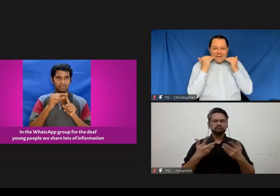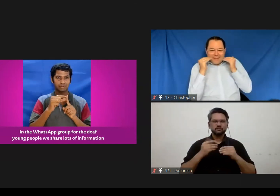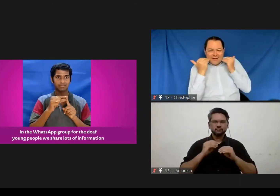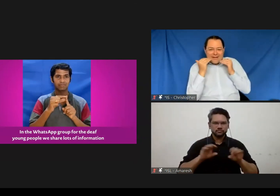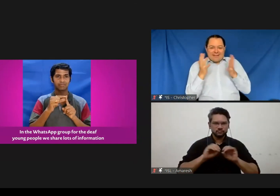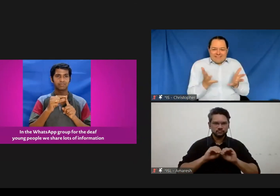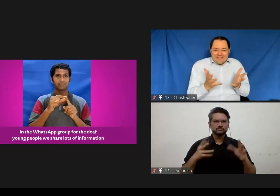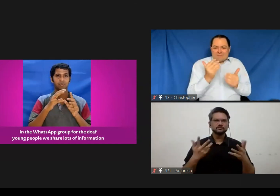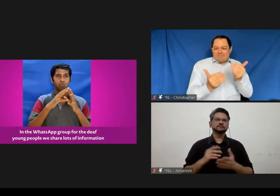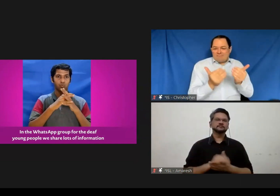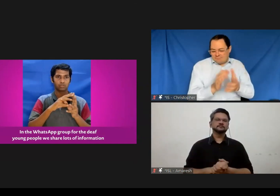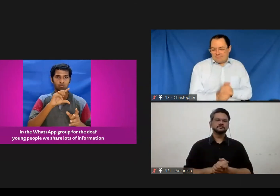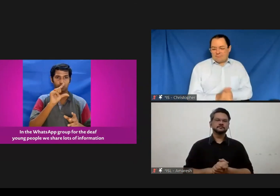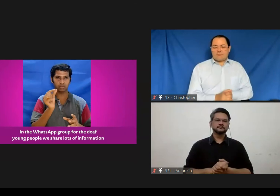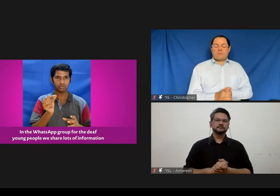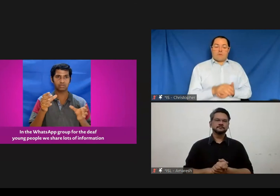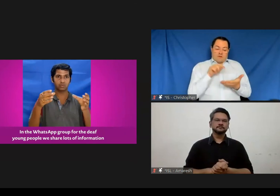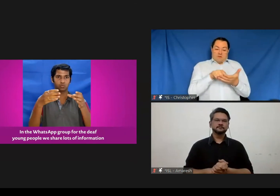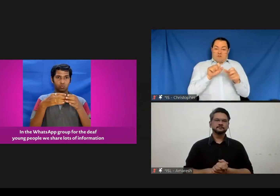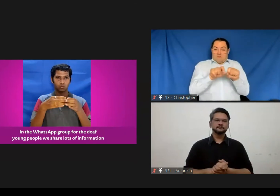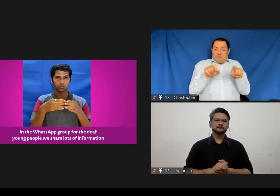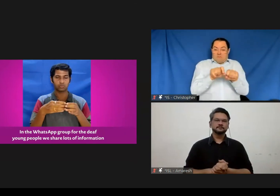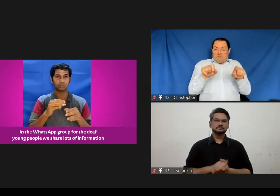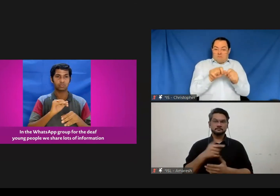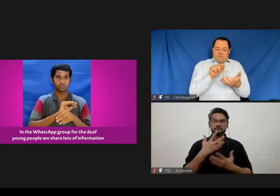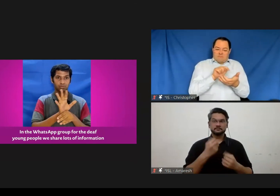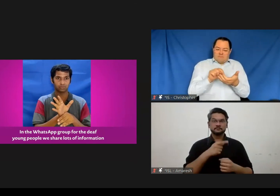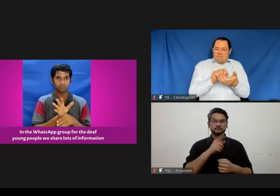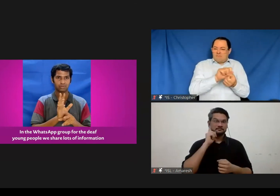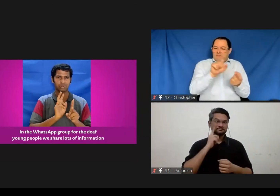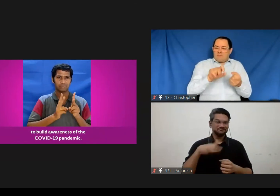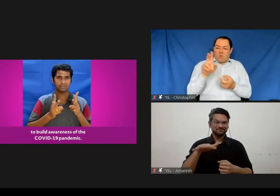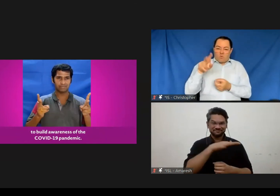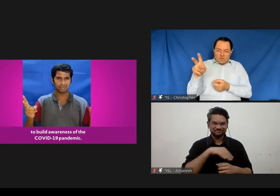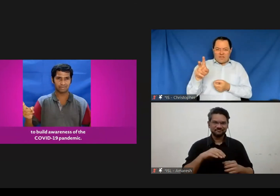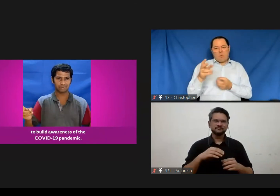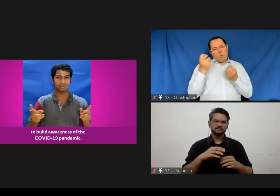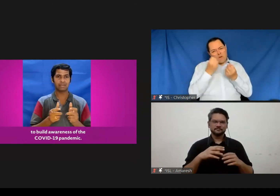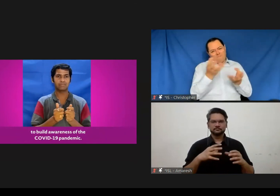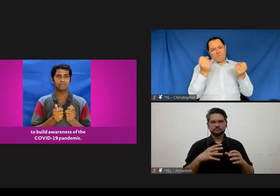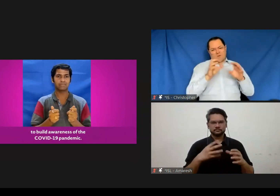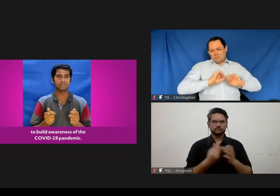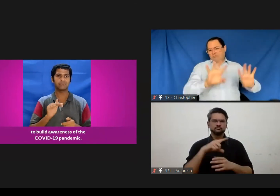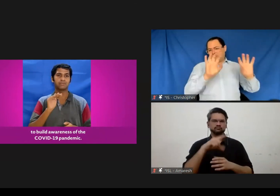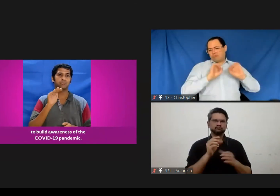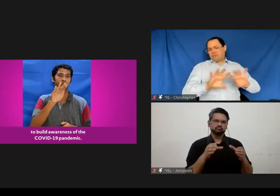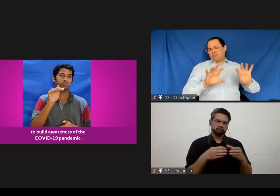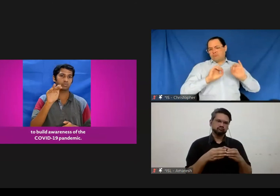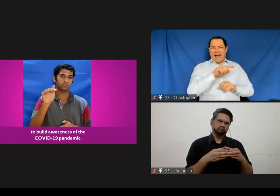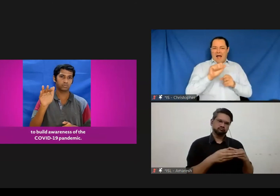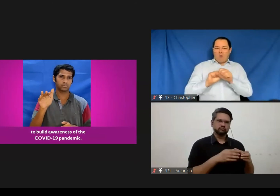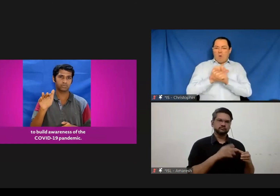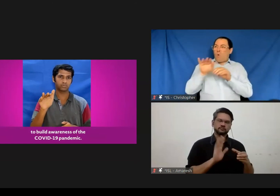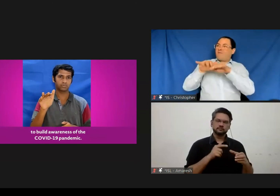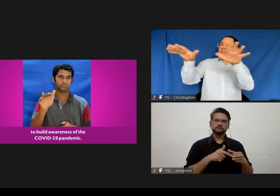श्रवण बाधित युवक मानकर एक व्हाट्सएप ग्रुप करी कोरोना उपरे भिन्न भिन्न सचेतनता